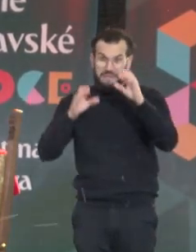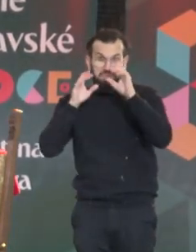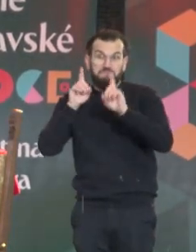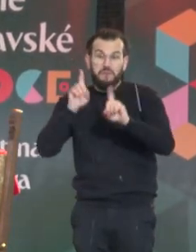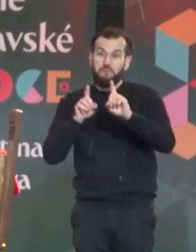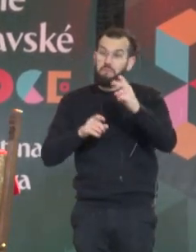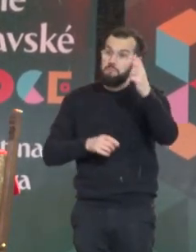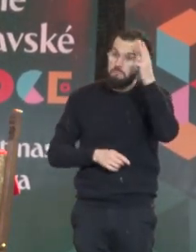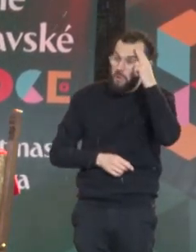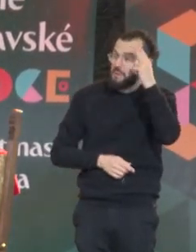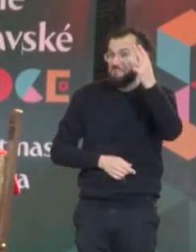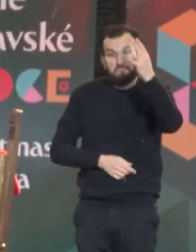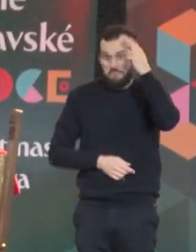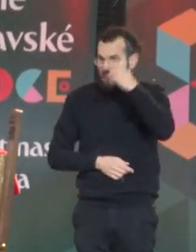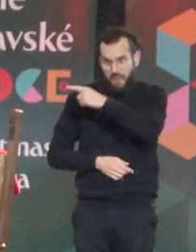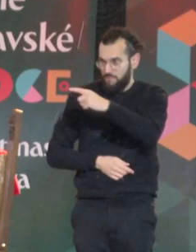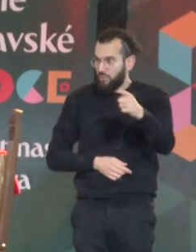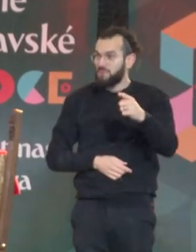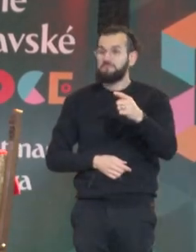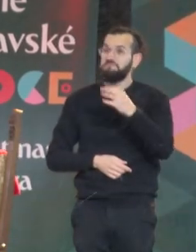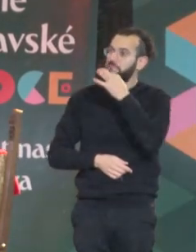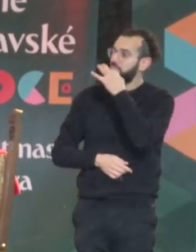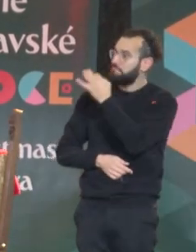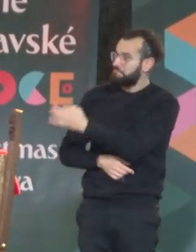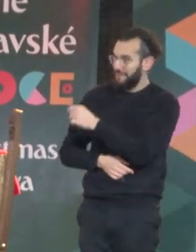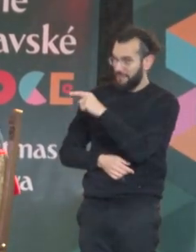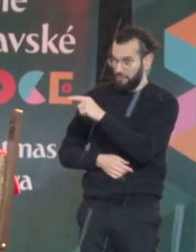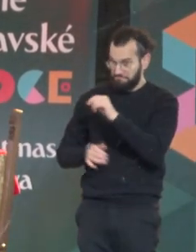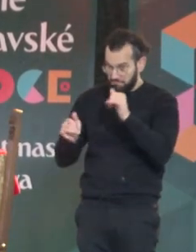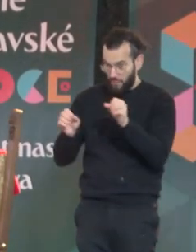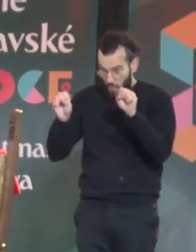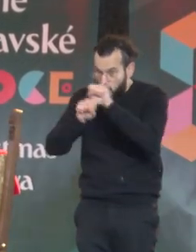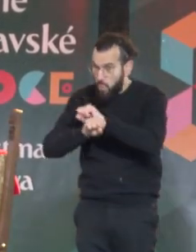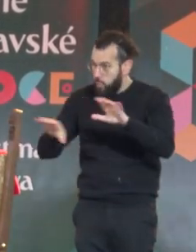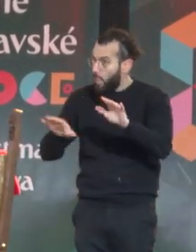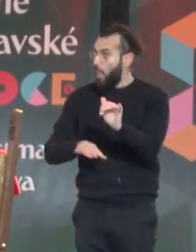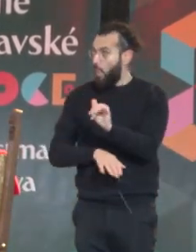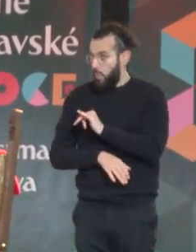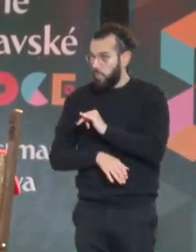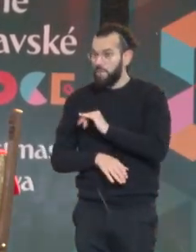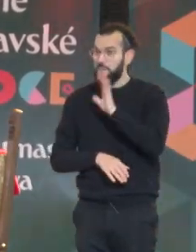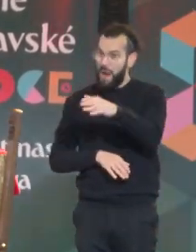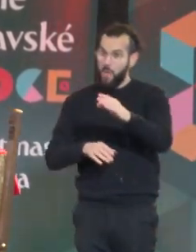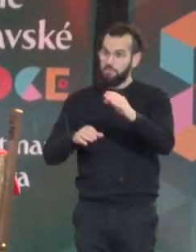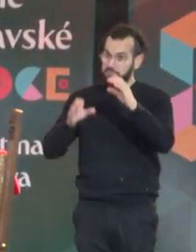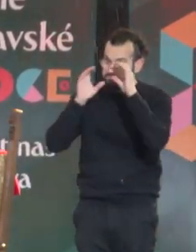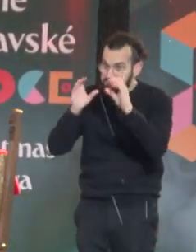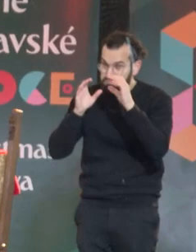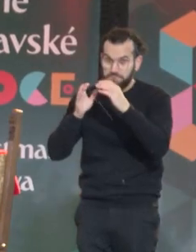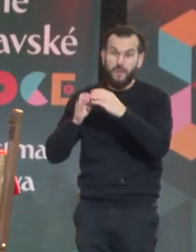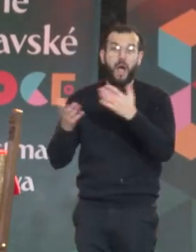ešte nepoznajú, že čím je podľa vás taký kúzelný a prečo by si ho možno mali pozrieť a prečítať?